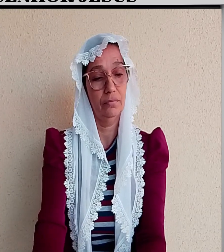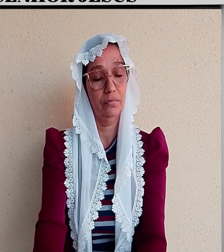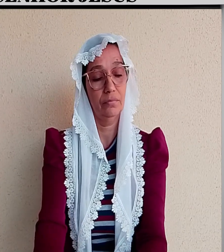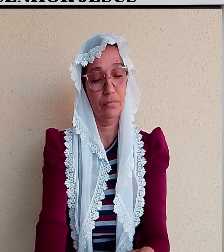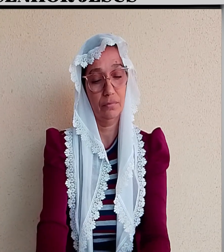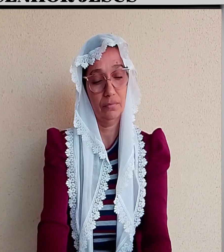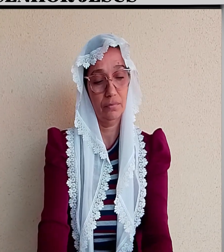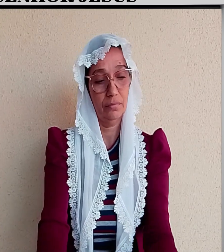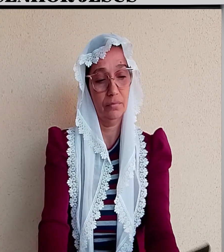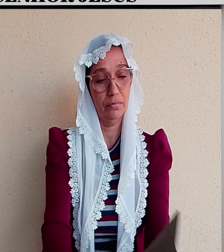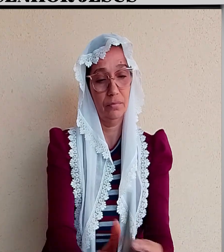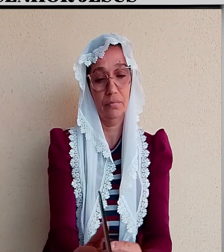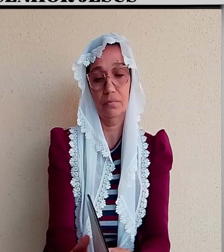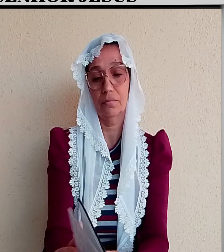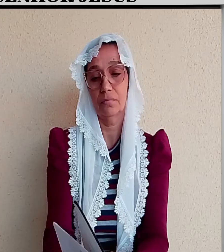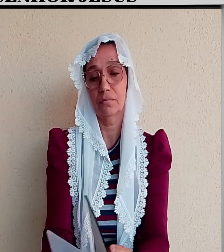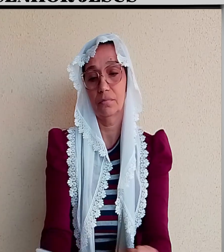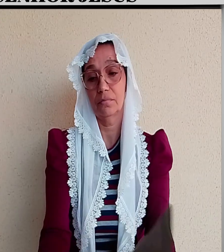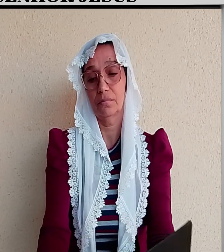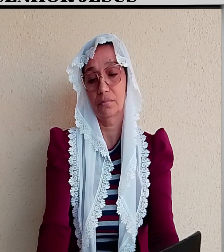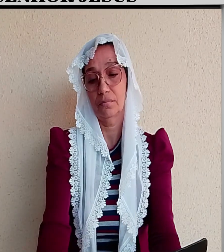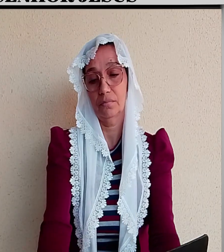Santo.